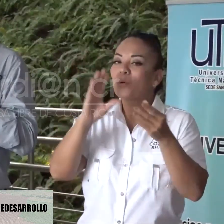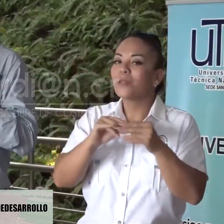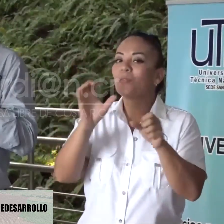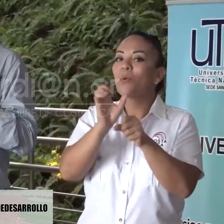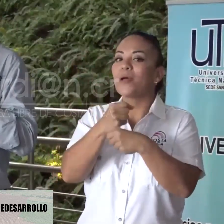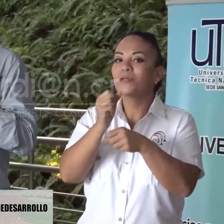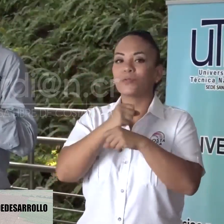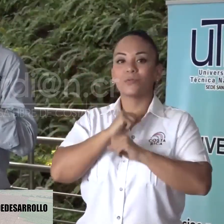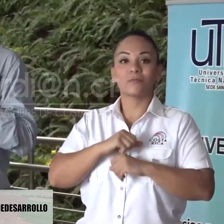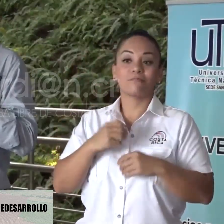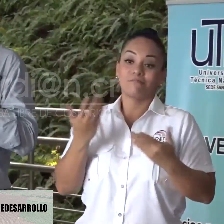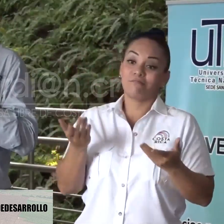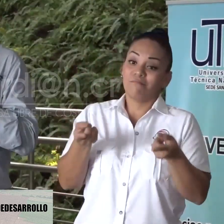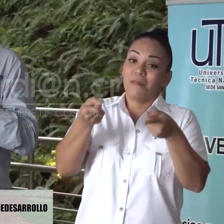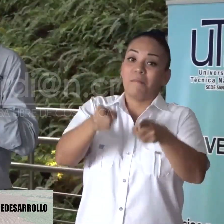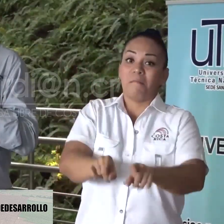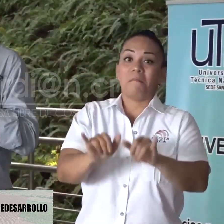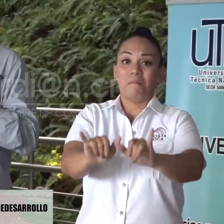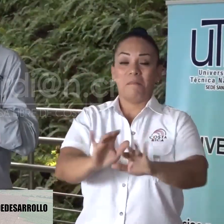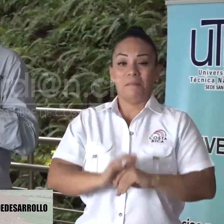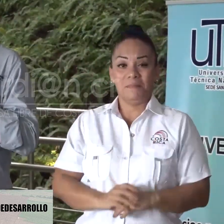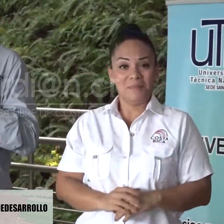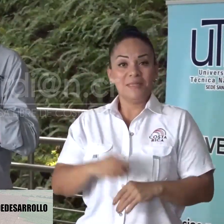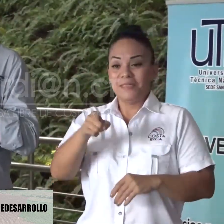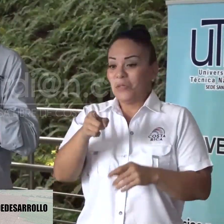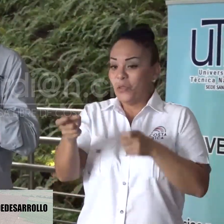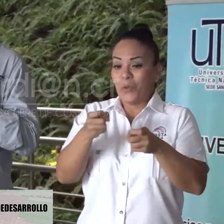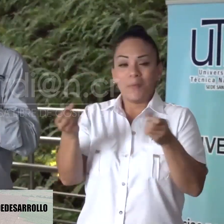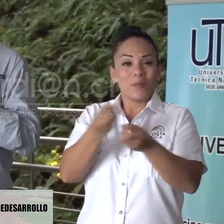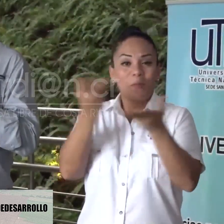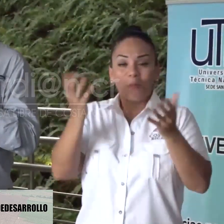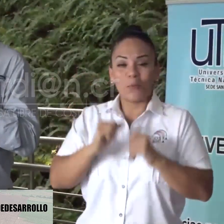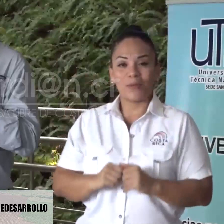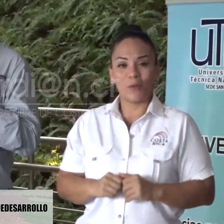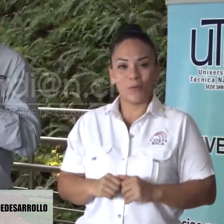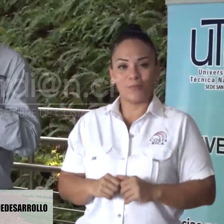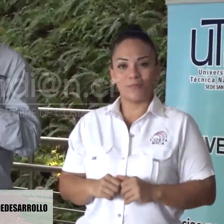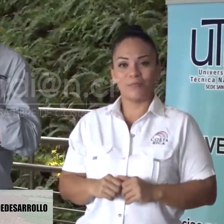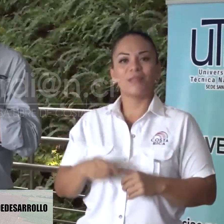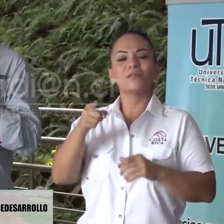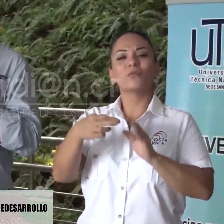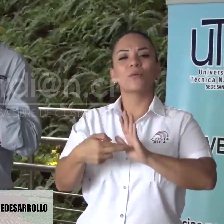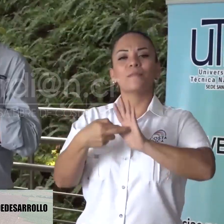hechos fácticos que ocurrieron y que son del dominio público y